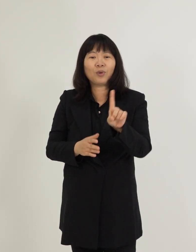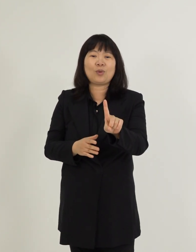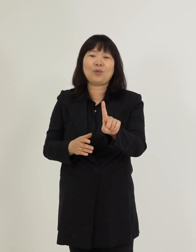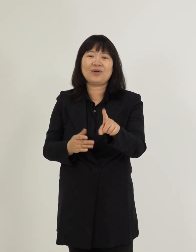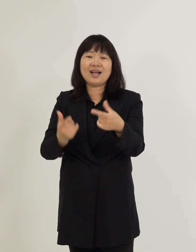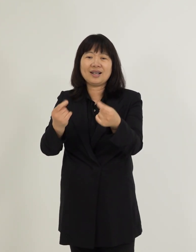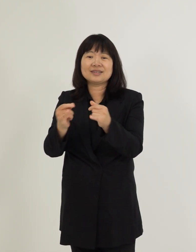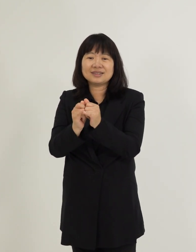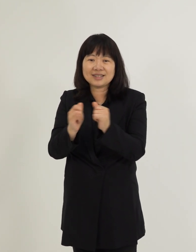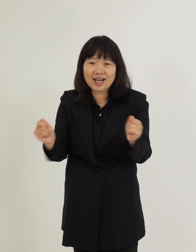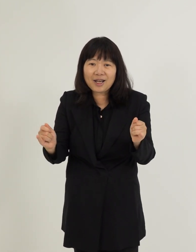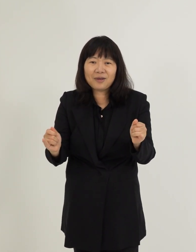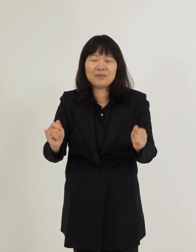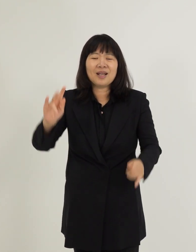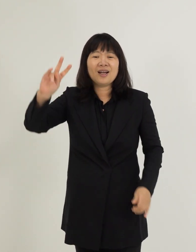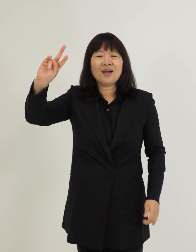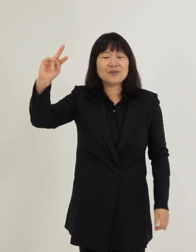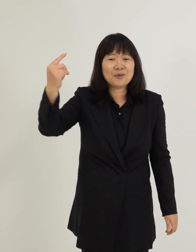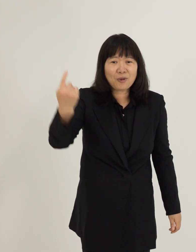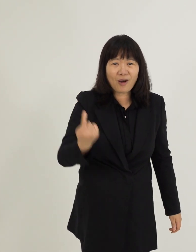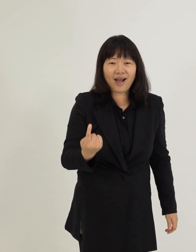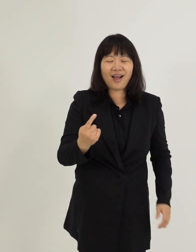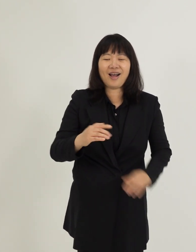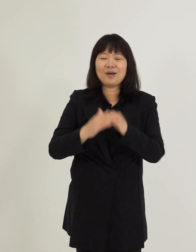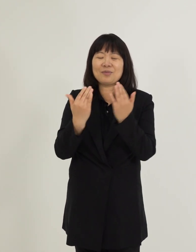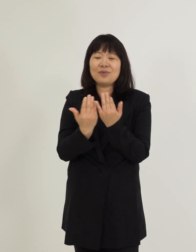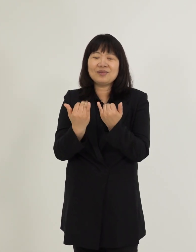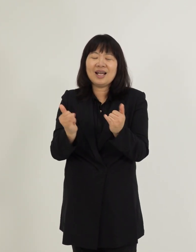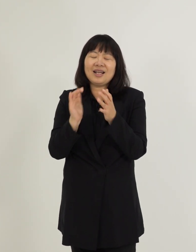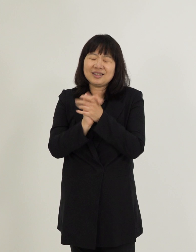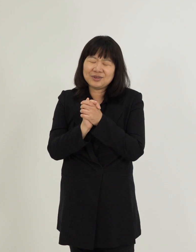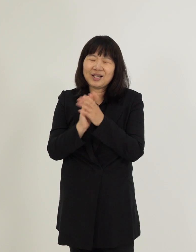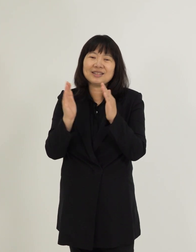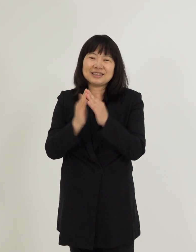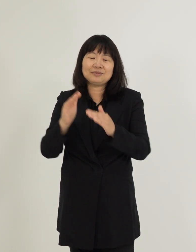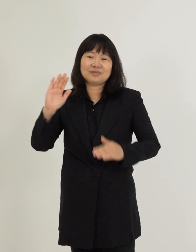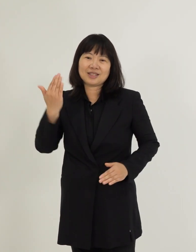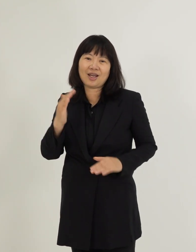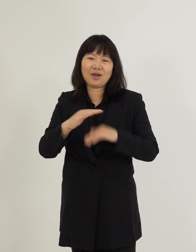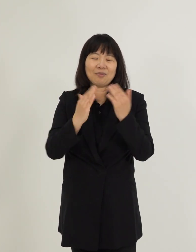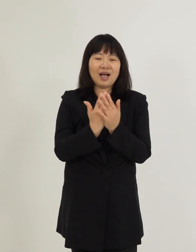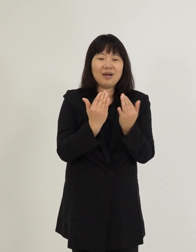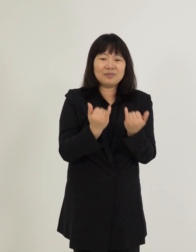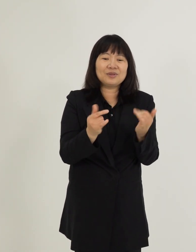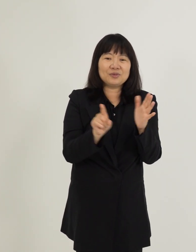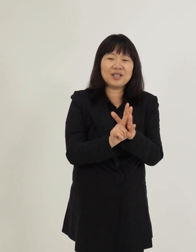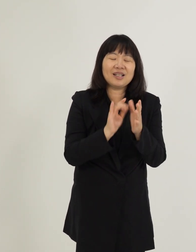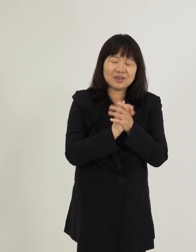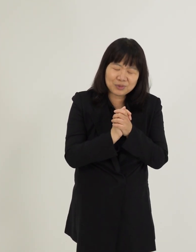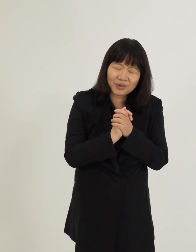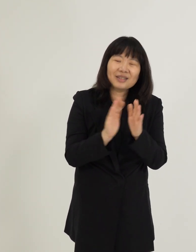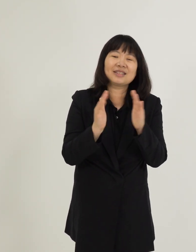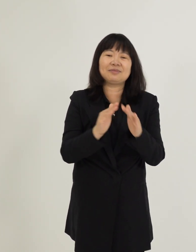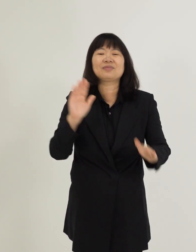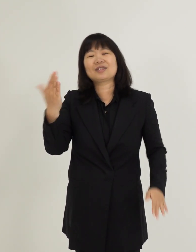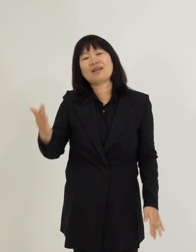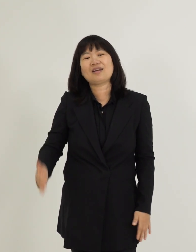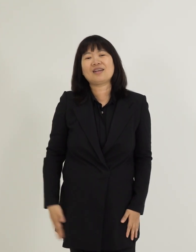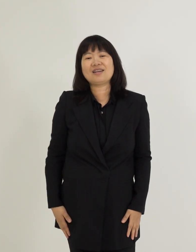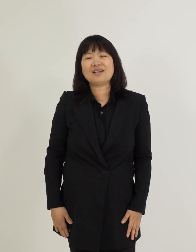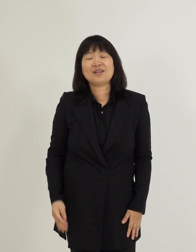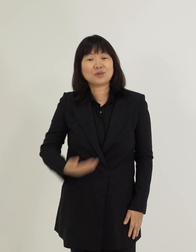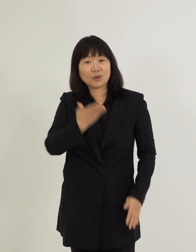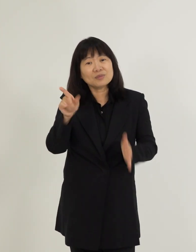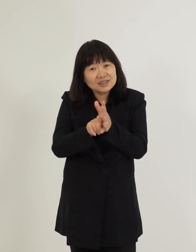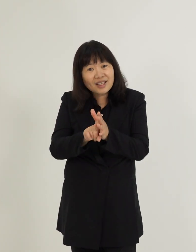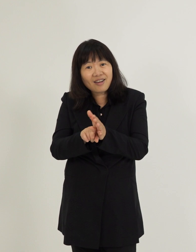그런 사람들이 돌아와야 만민이 기도하는 집이 되고 만민을 위하여 기도하는 집이 돼요.